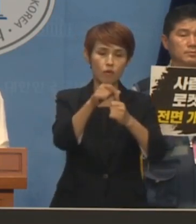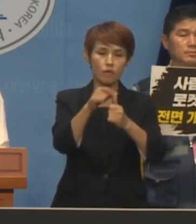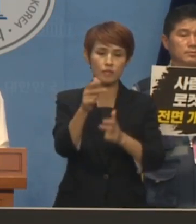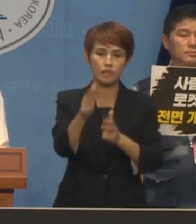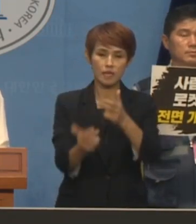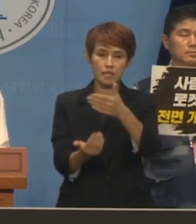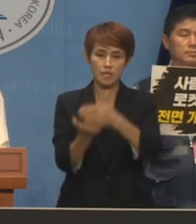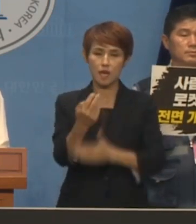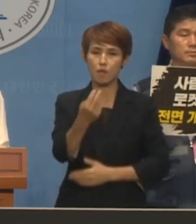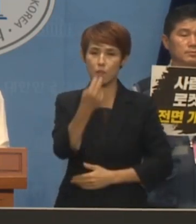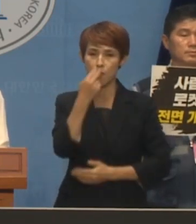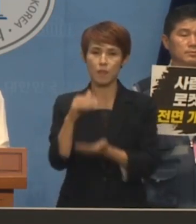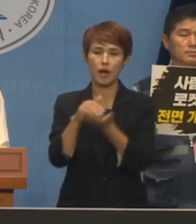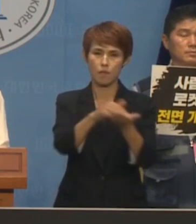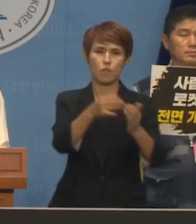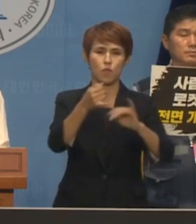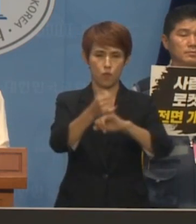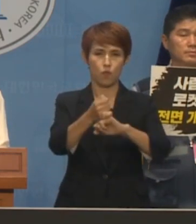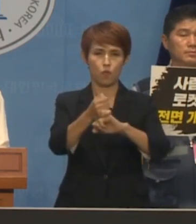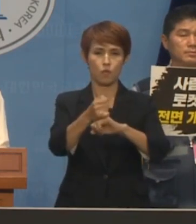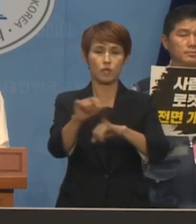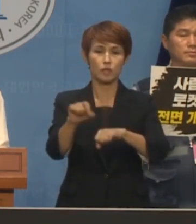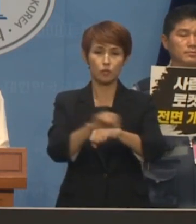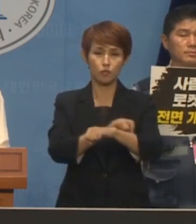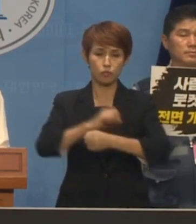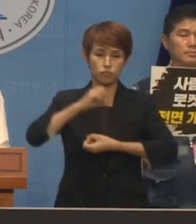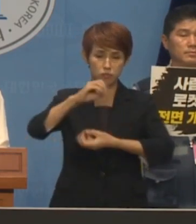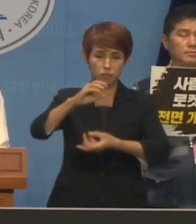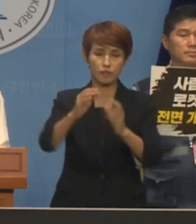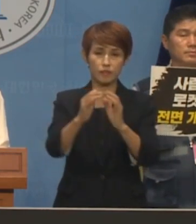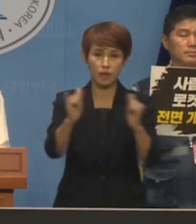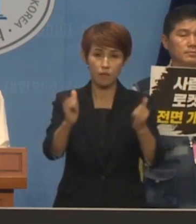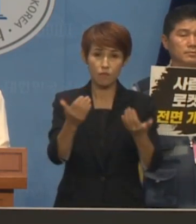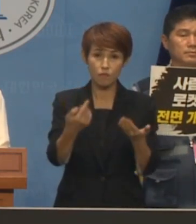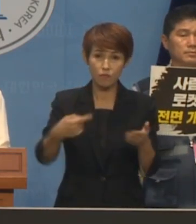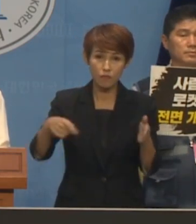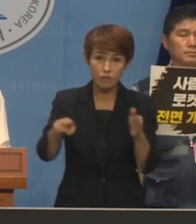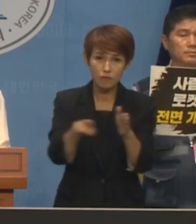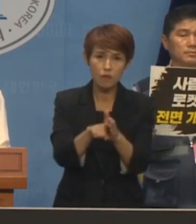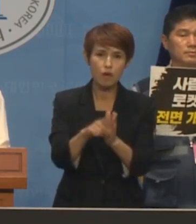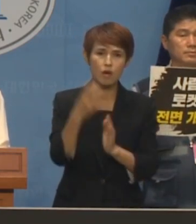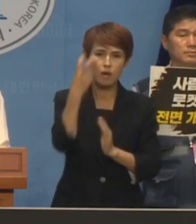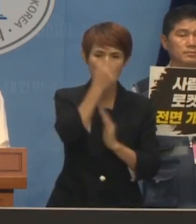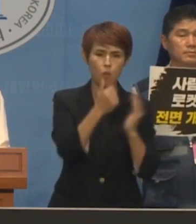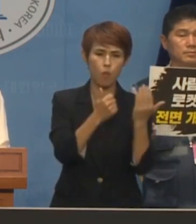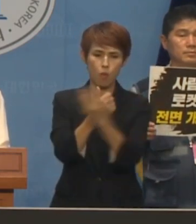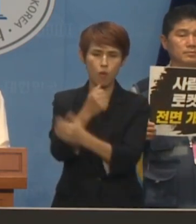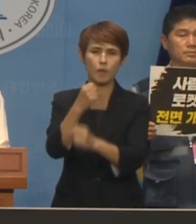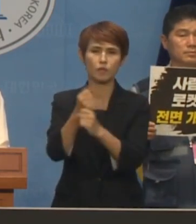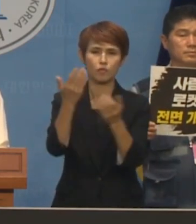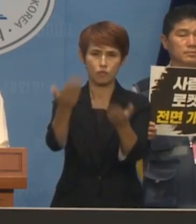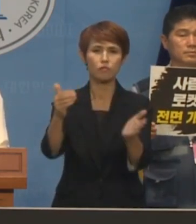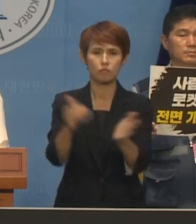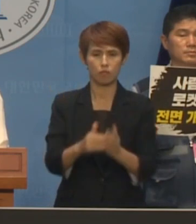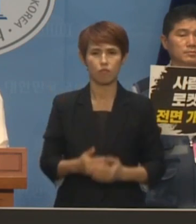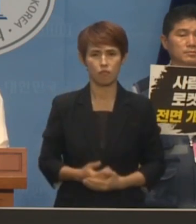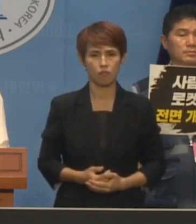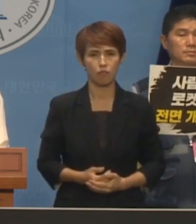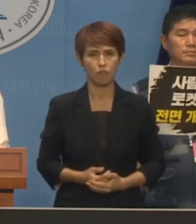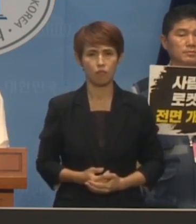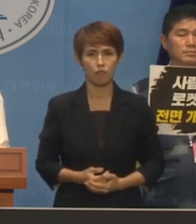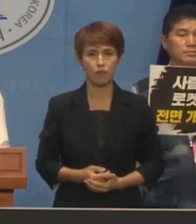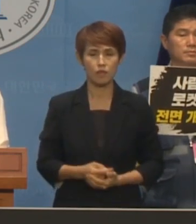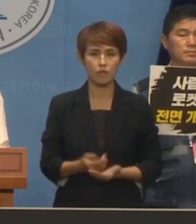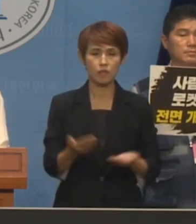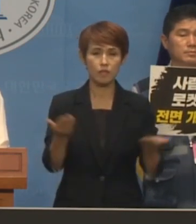의무화해 특수고용 플랫폼 노동자에 대한 최소한의 보호 조치를 만들었습니다 문제는이